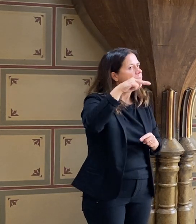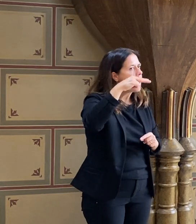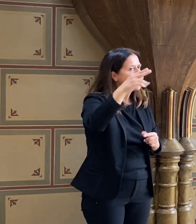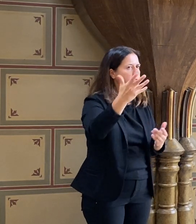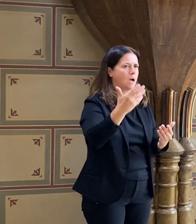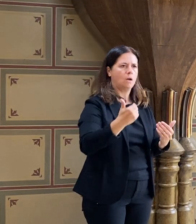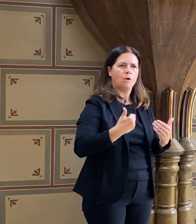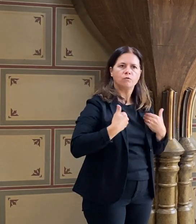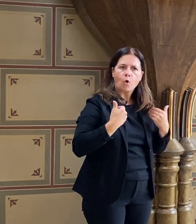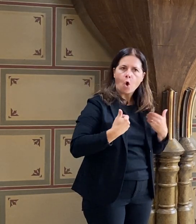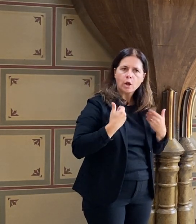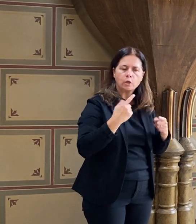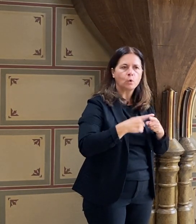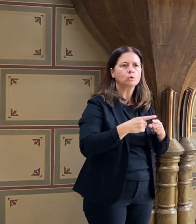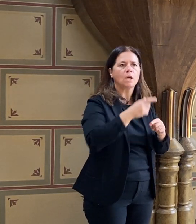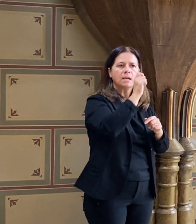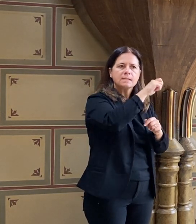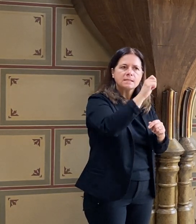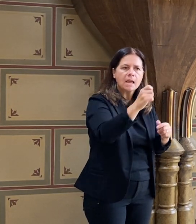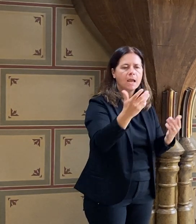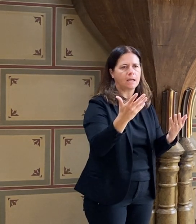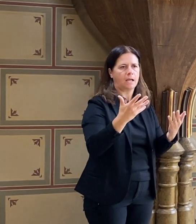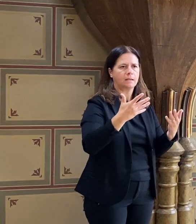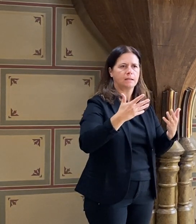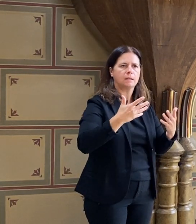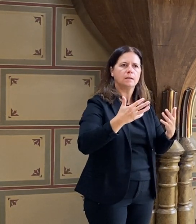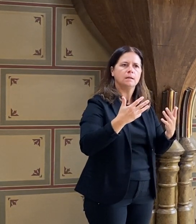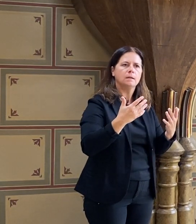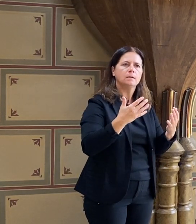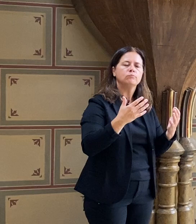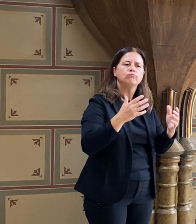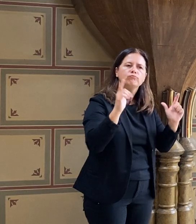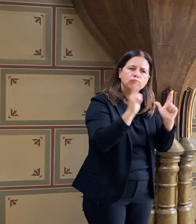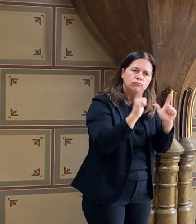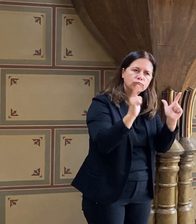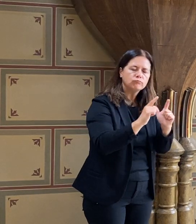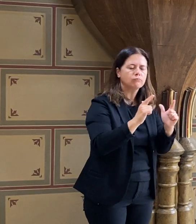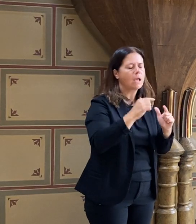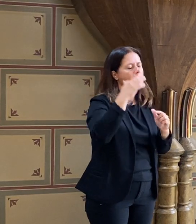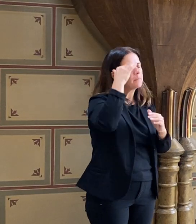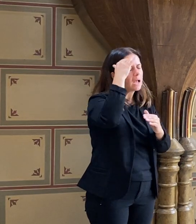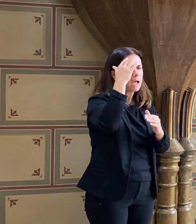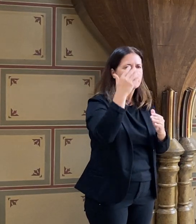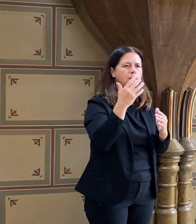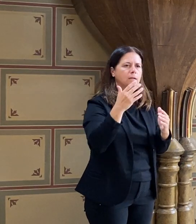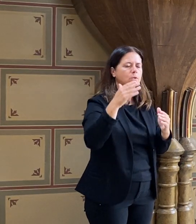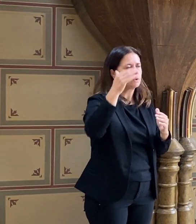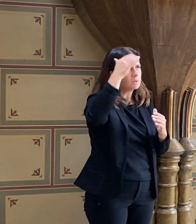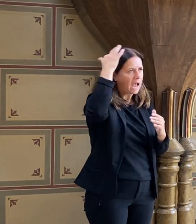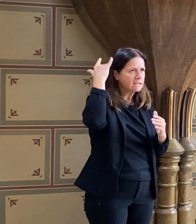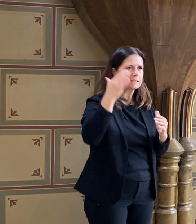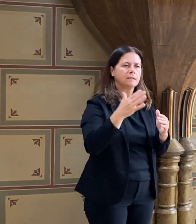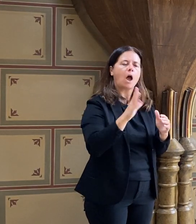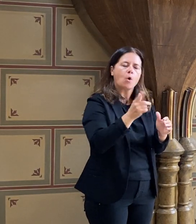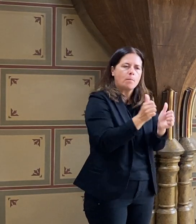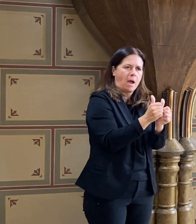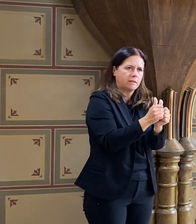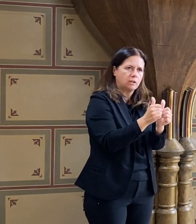solch freudigen und segensreichen Ereignissen im Geist und im Sinne auch unserer